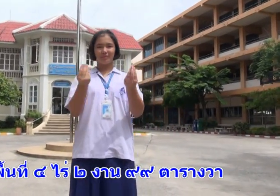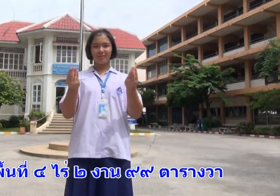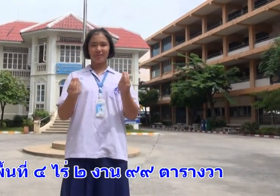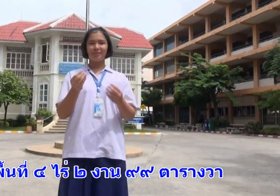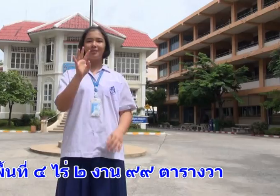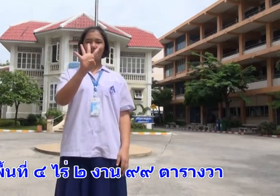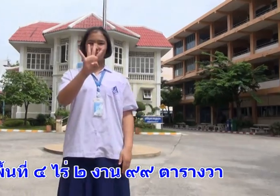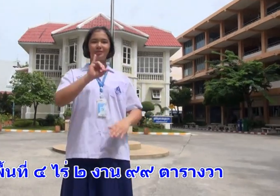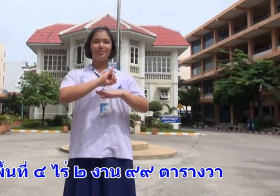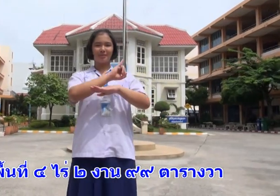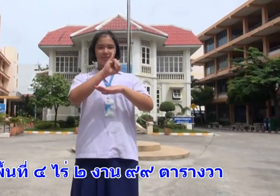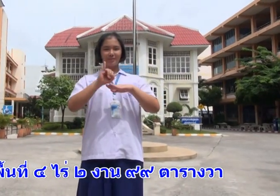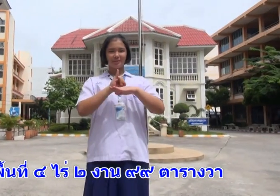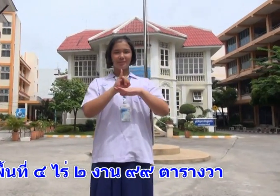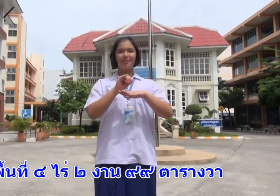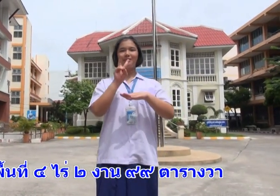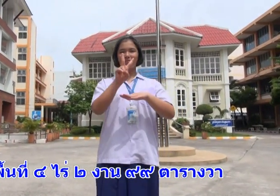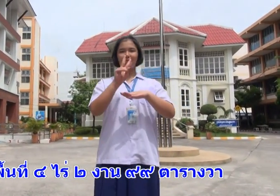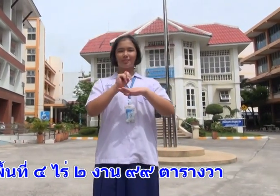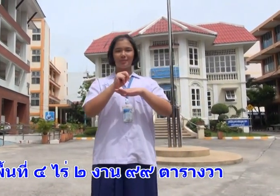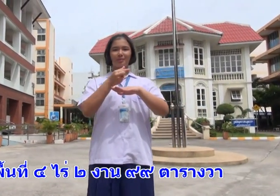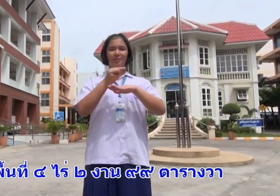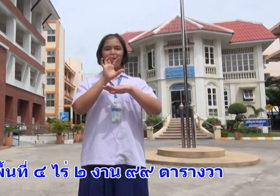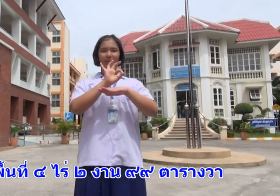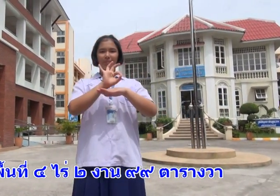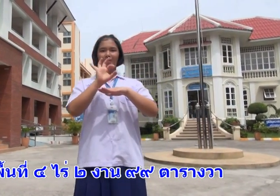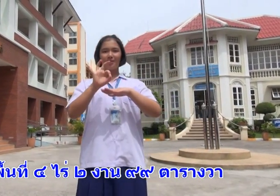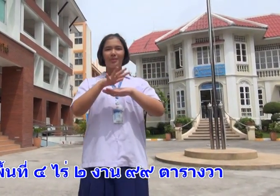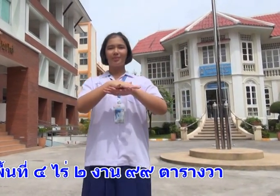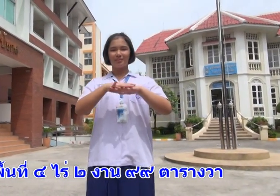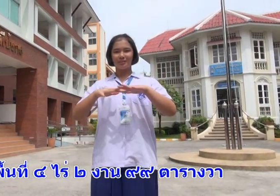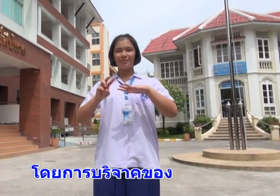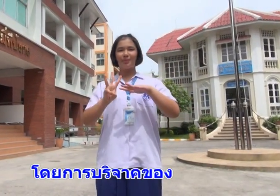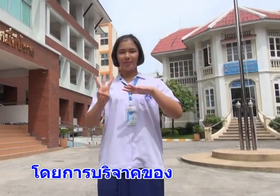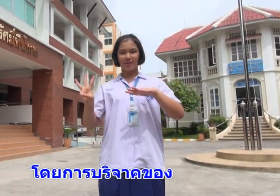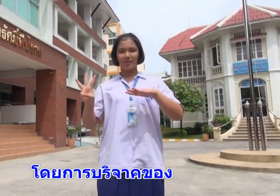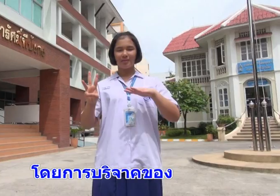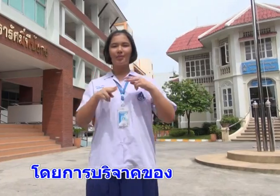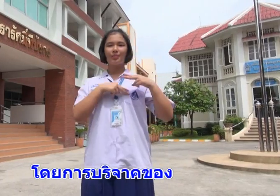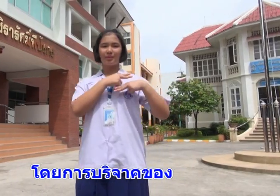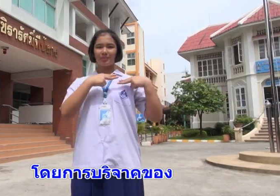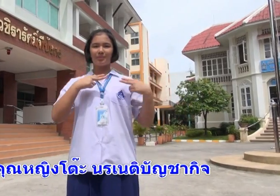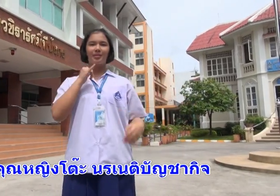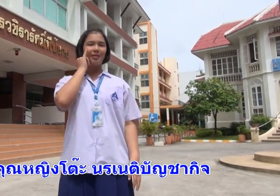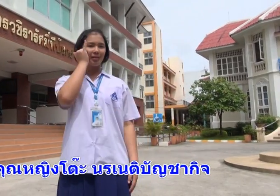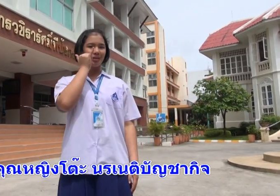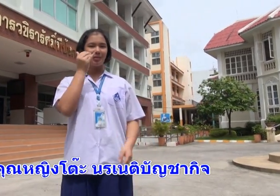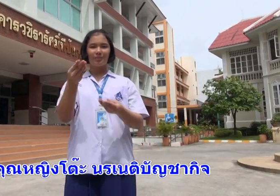2496มีพื้นที่4ไร่2งาน99ตารางวาโดยการบริจาคของคุณหญิ